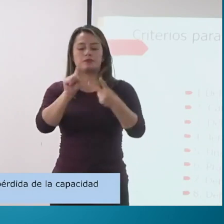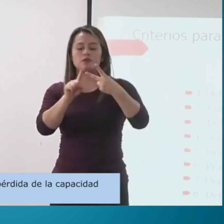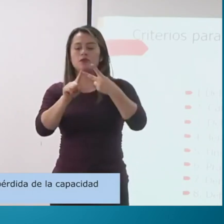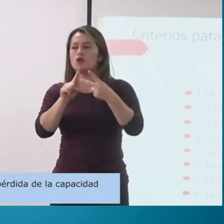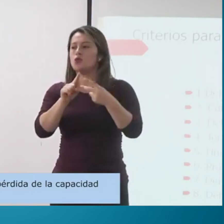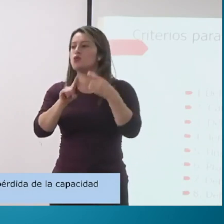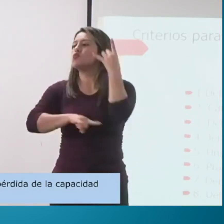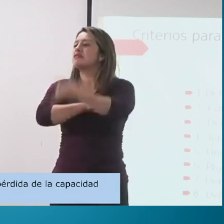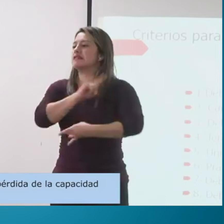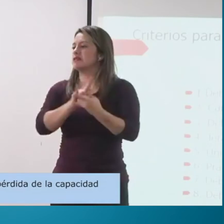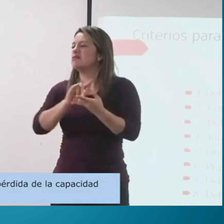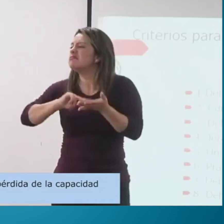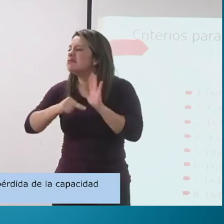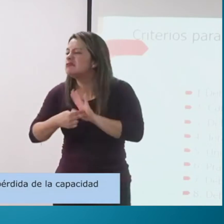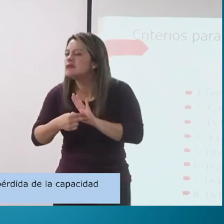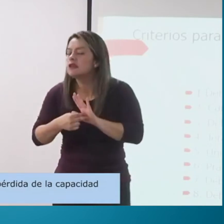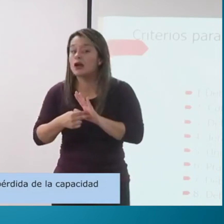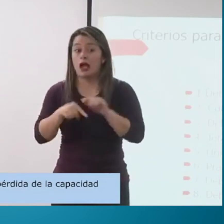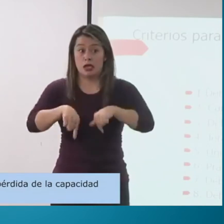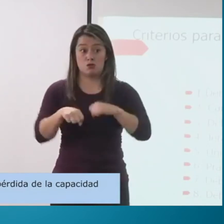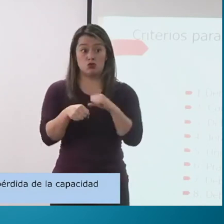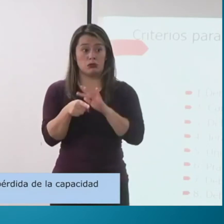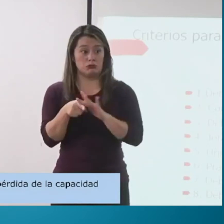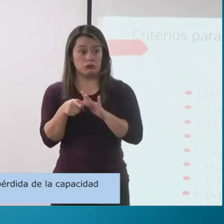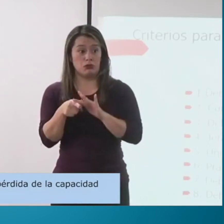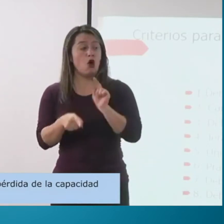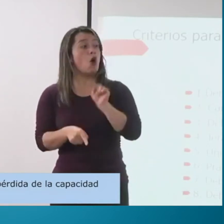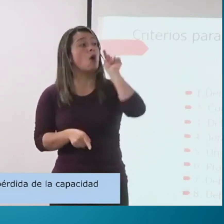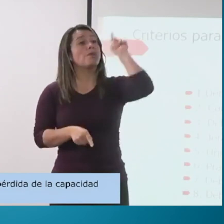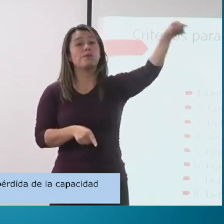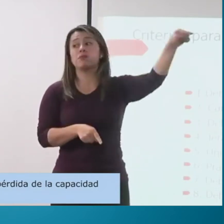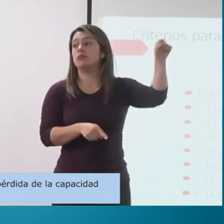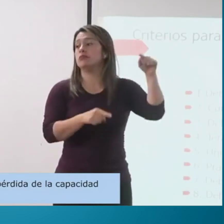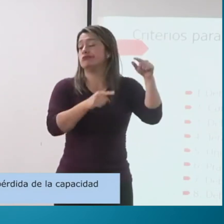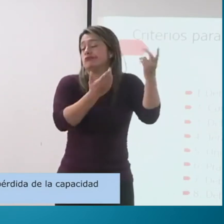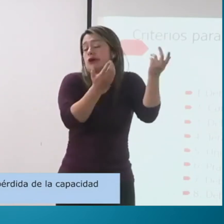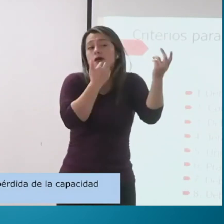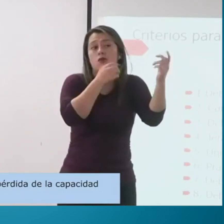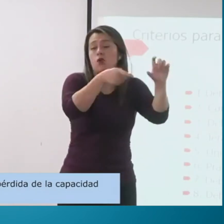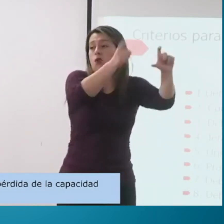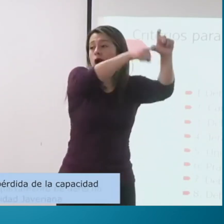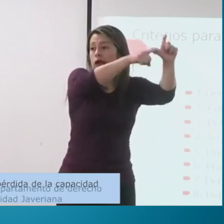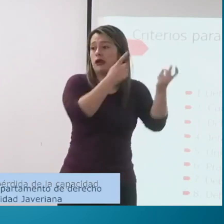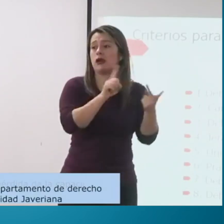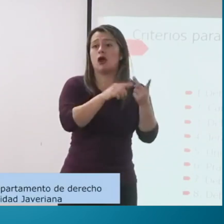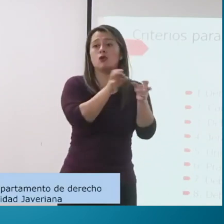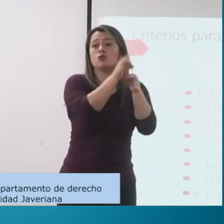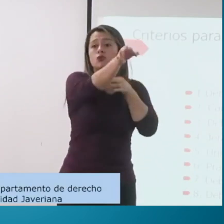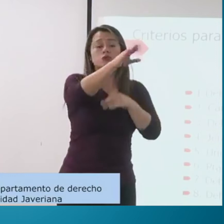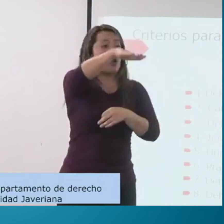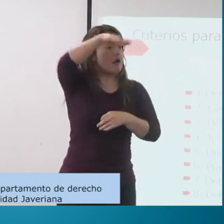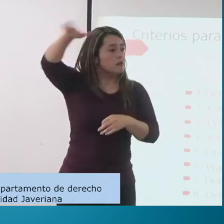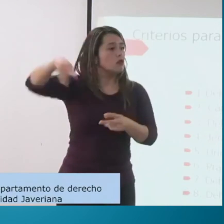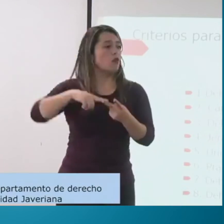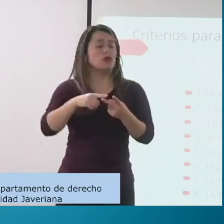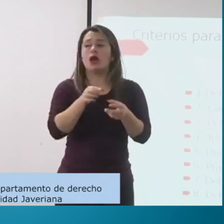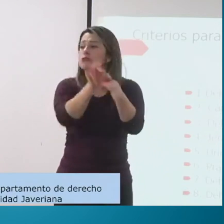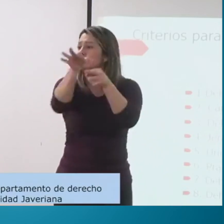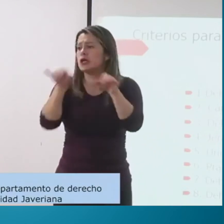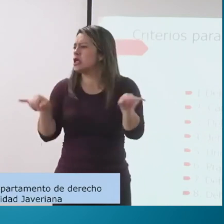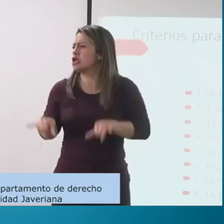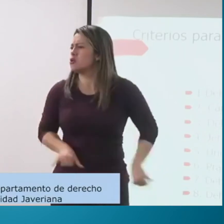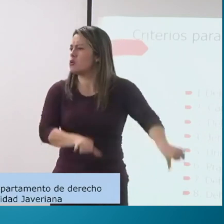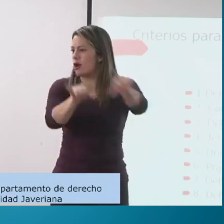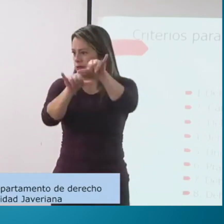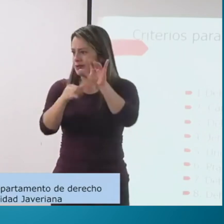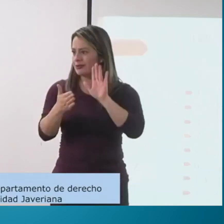manual acá en Bogotá, me va a dar lo mismo en Chigorodó o en La Guajira. Debe tener unas guías y debe ser sistemático. Sí,